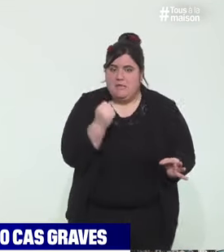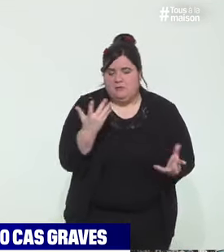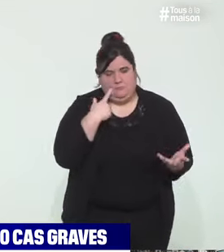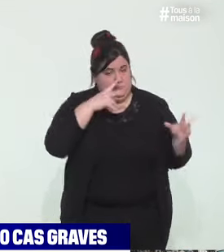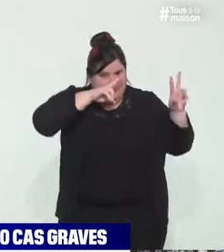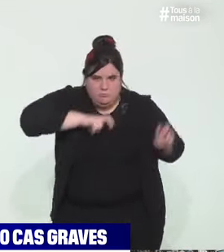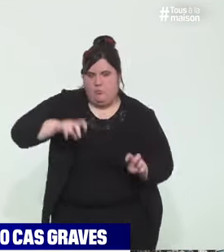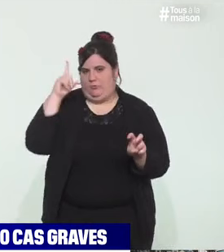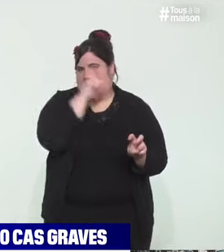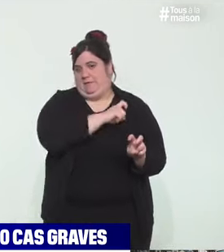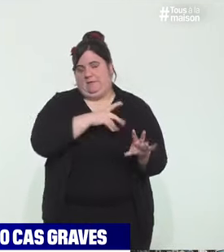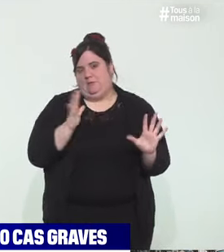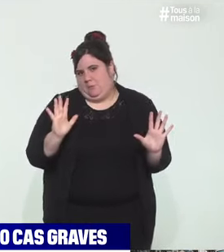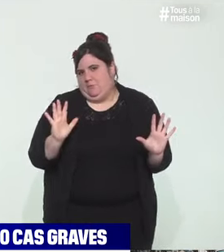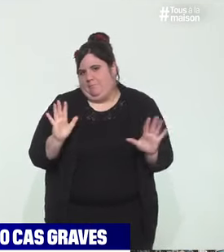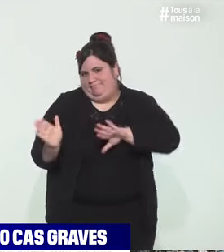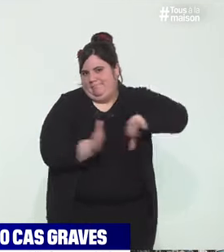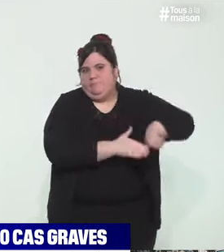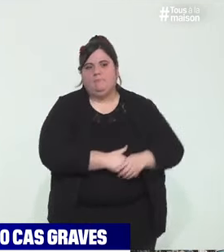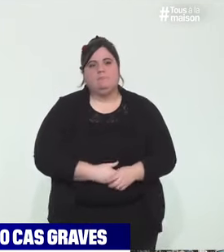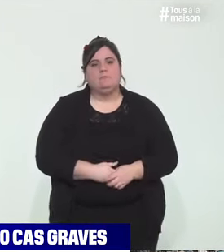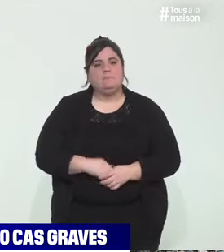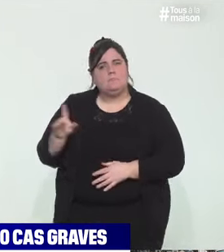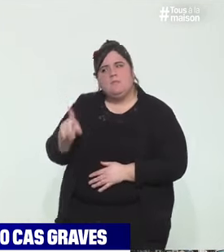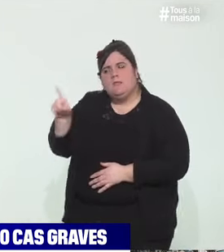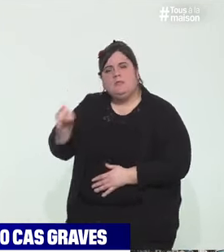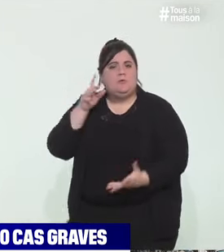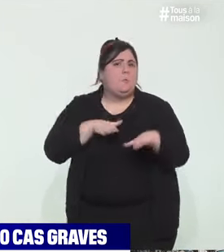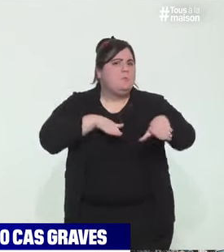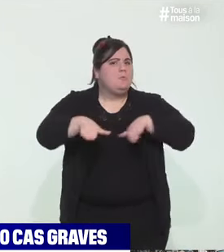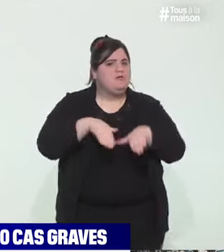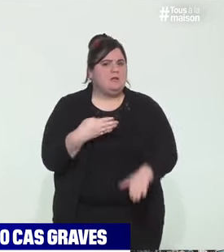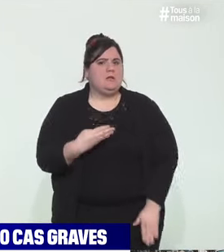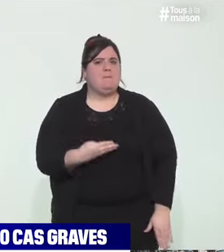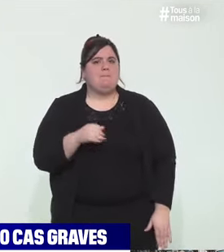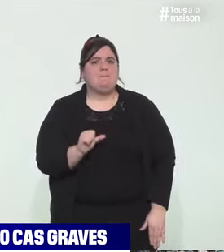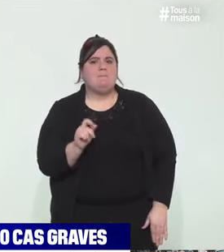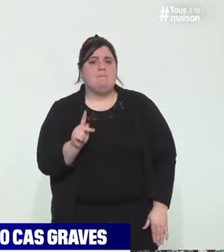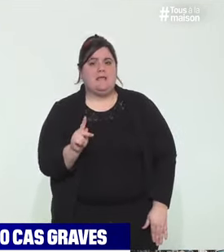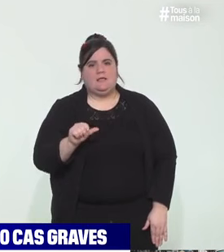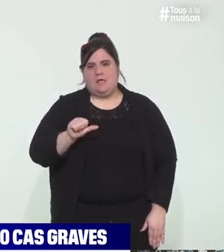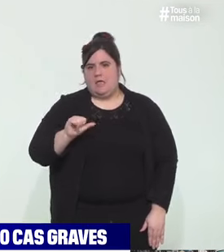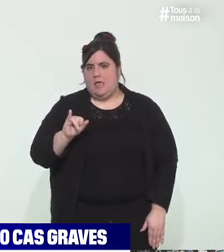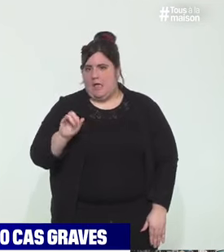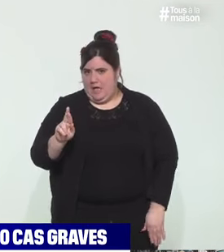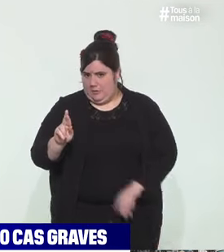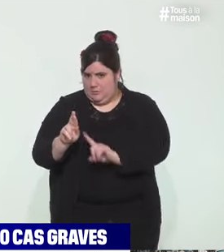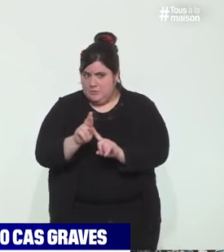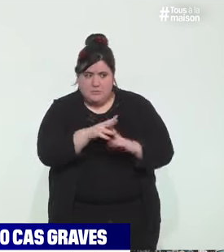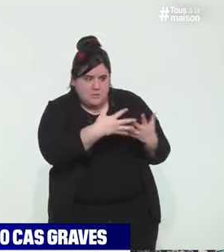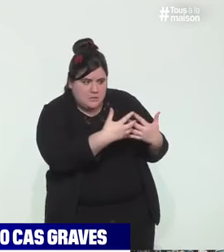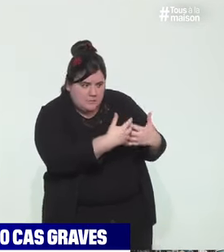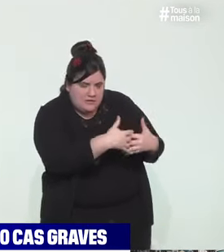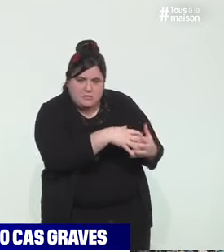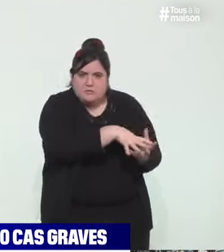Pour Medicite, concernant le projet Make Air, combien de respirateurs ont été commandés? Pour quel coût et quand seront-ils opérationnels